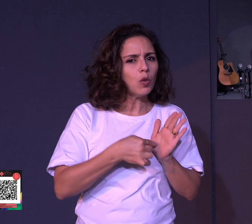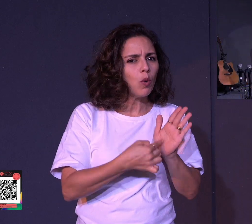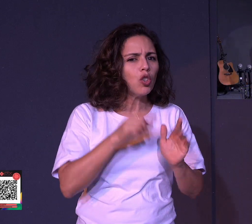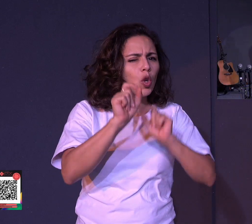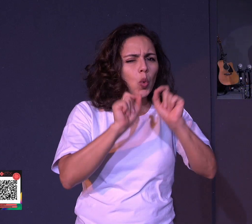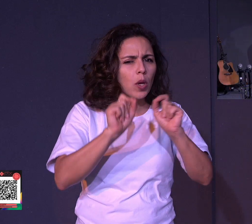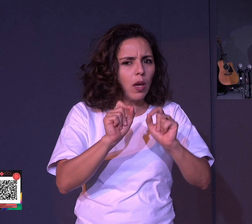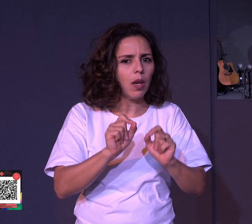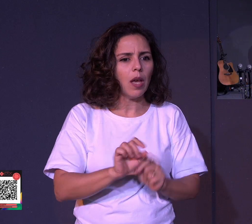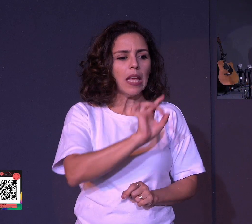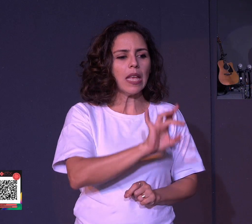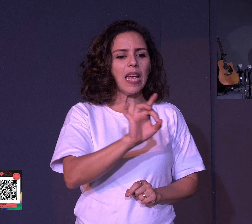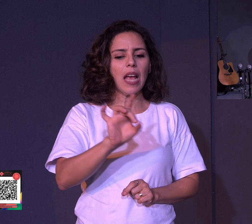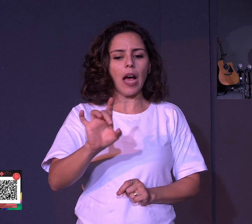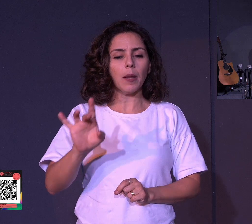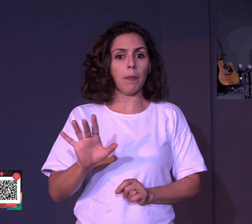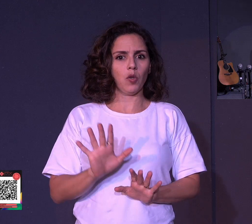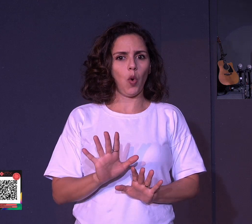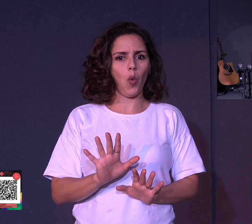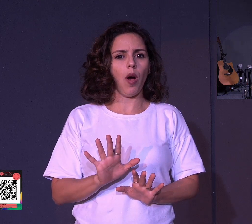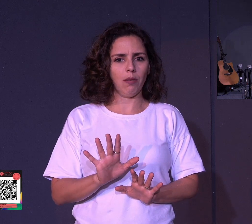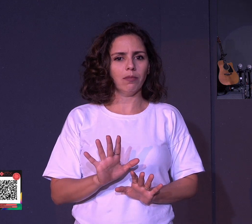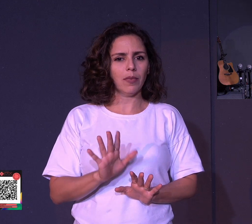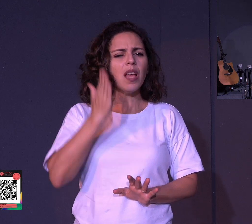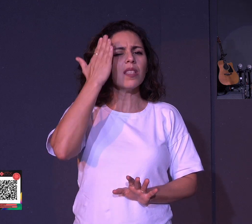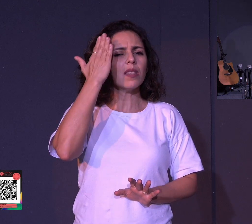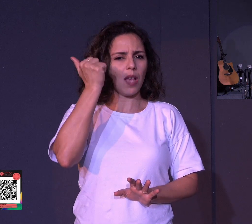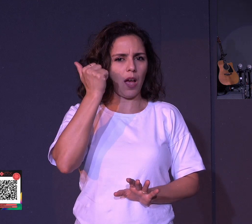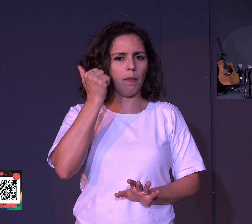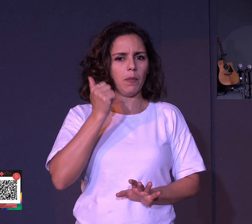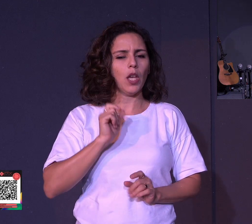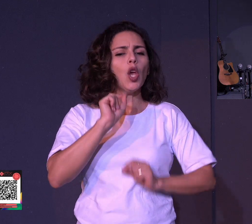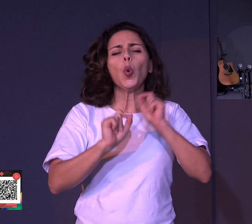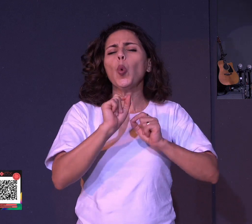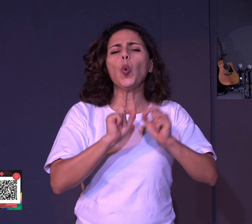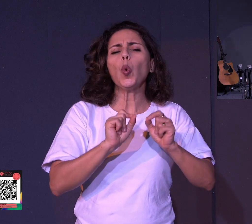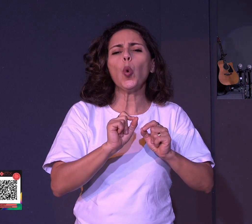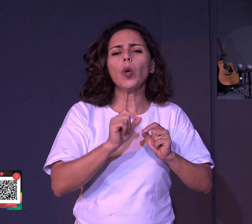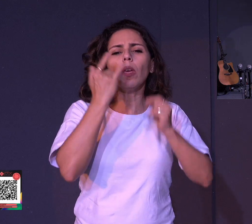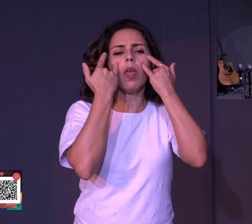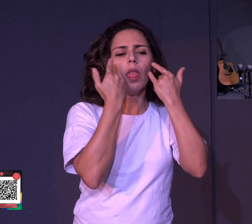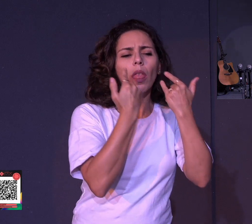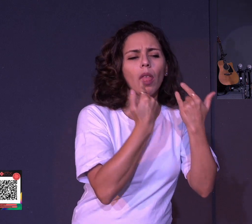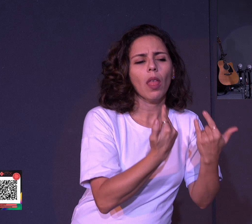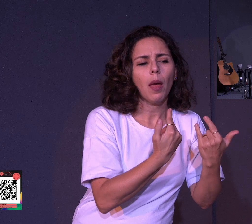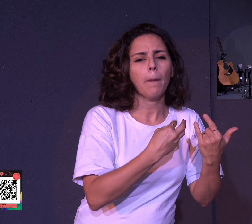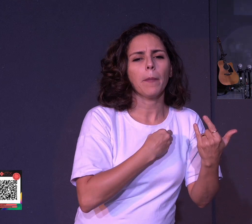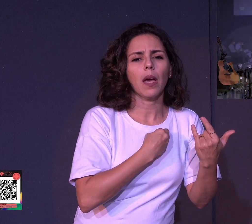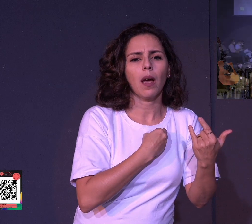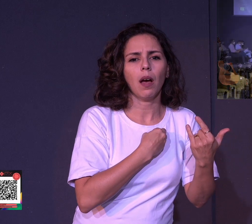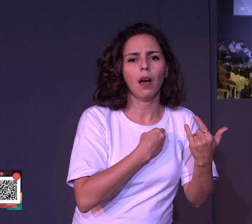Então o desejo, tendo concebido, dá à luz o pecado, e o pecado, após ser consumado, gera a morte. Mas